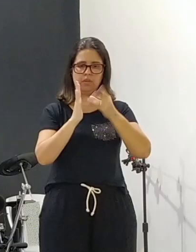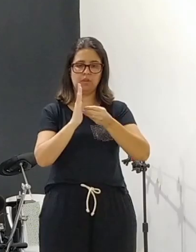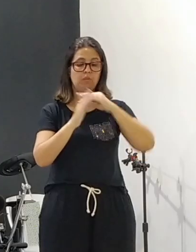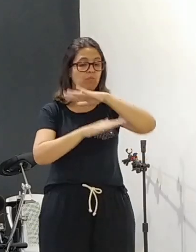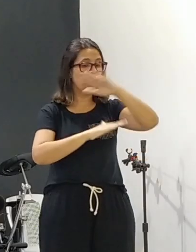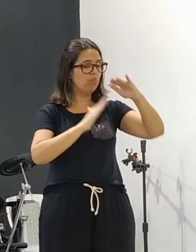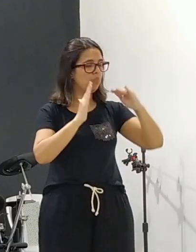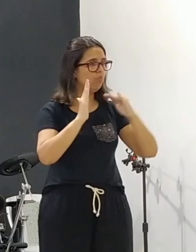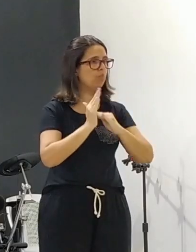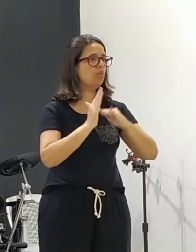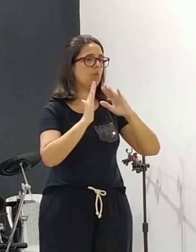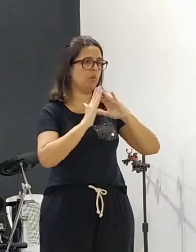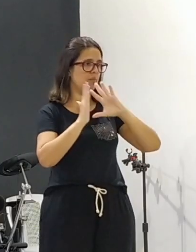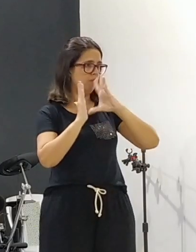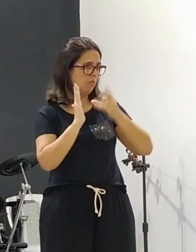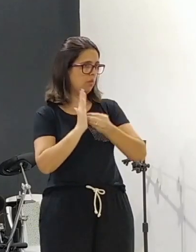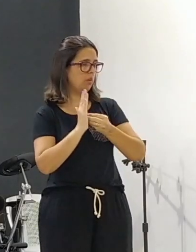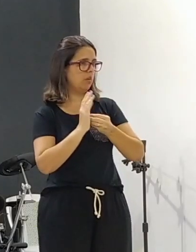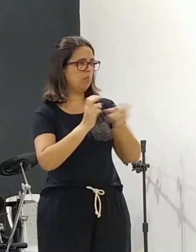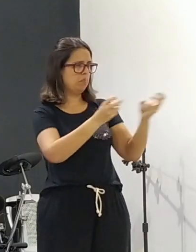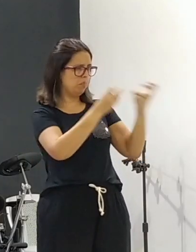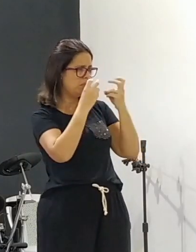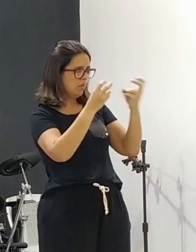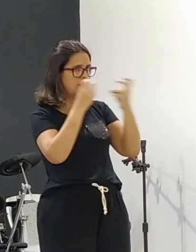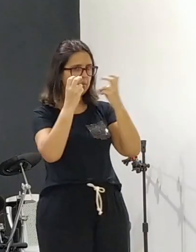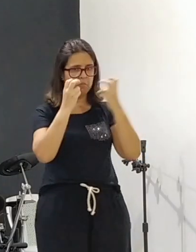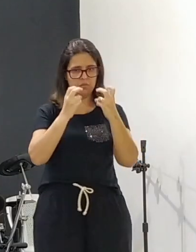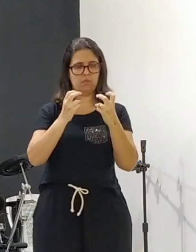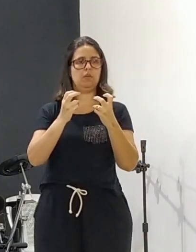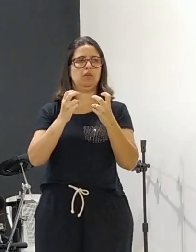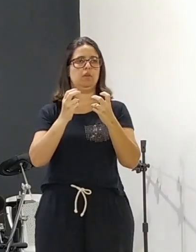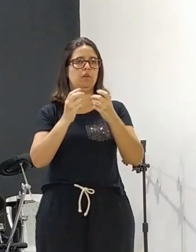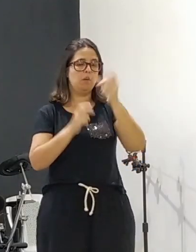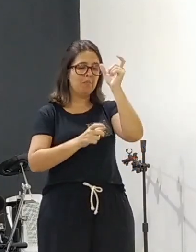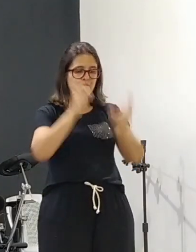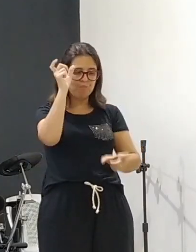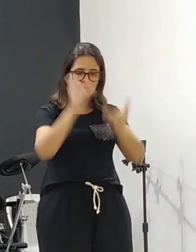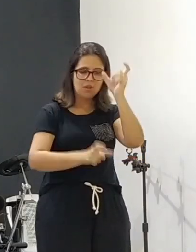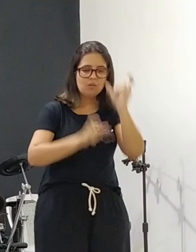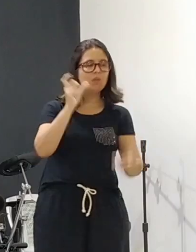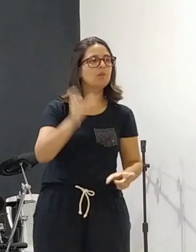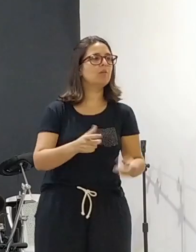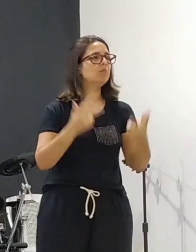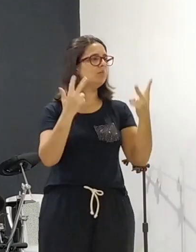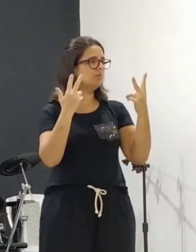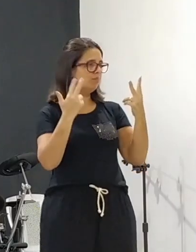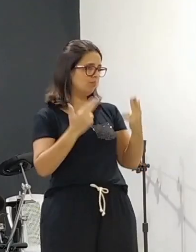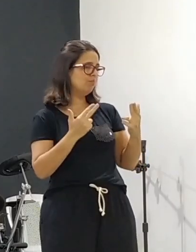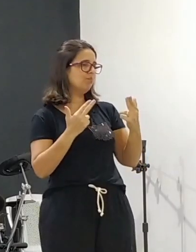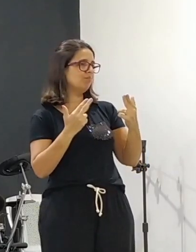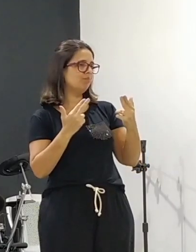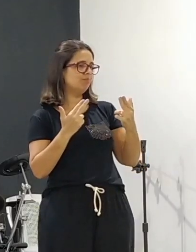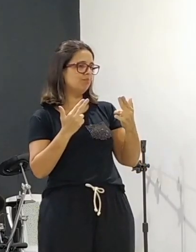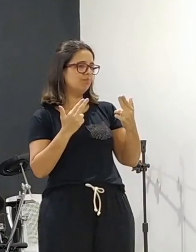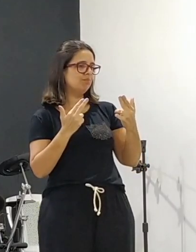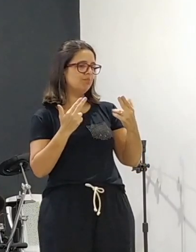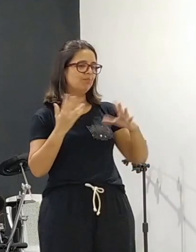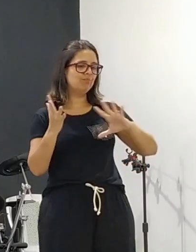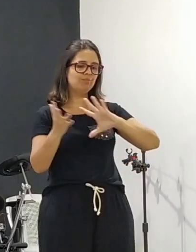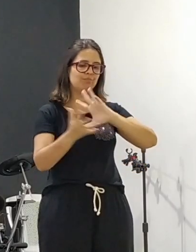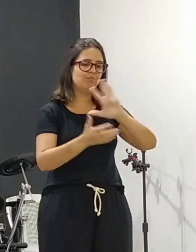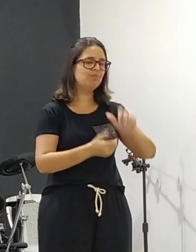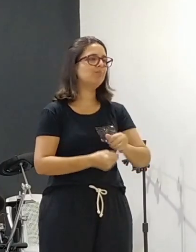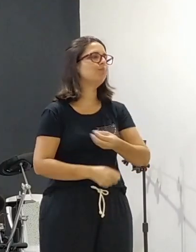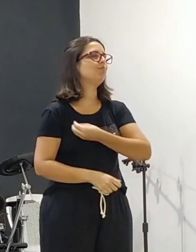todas as igrejas, e você vai ver pessoas que estão na igreja e estão seguindo a ordem desse mundo, vivendo segundo a ordem